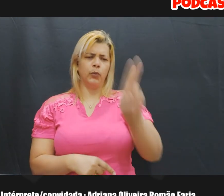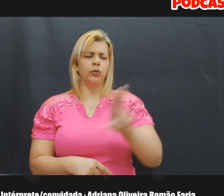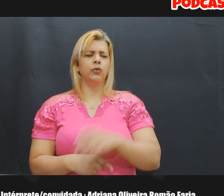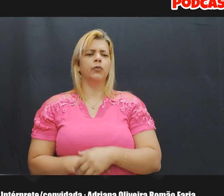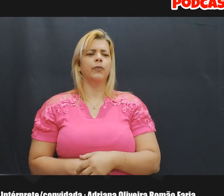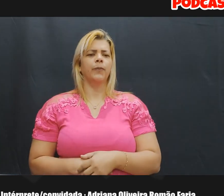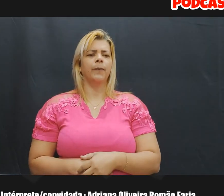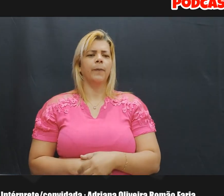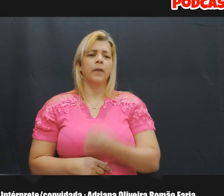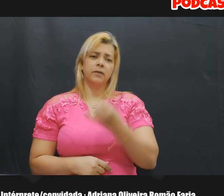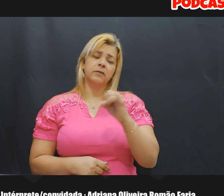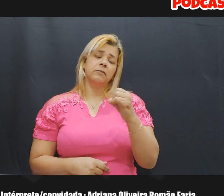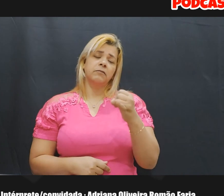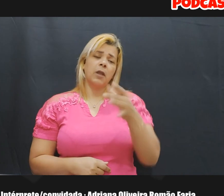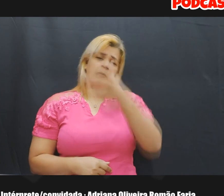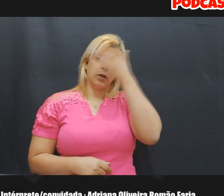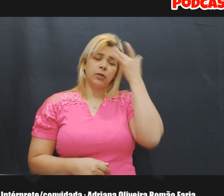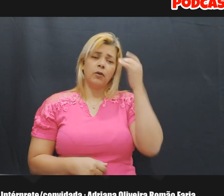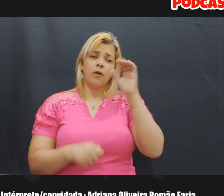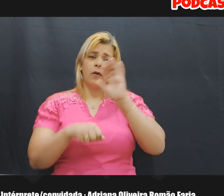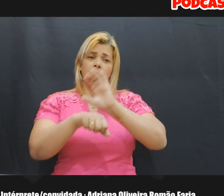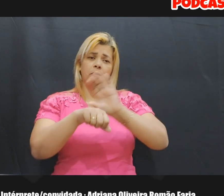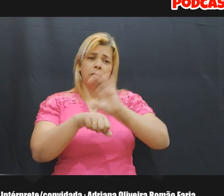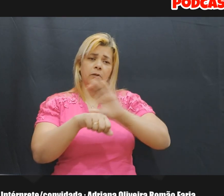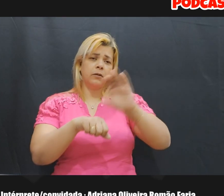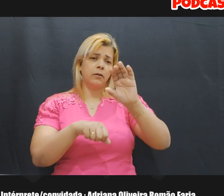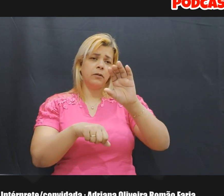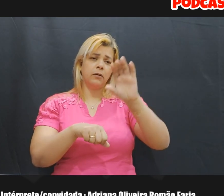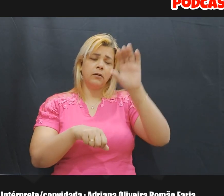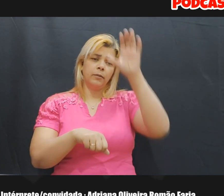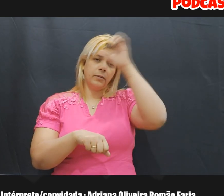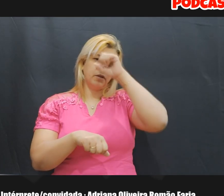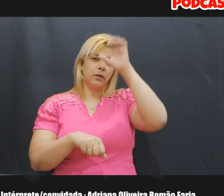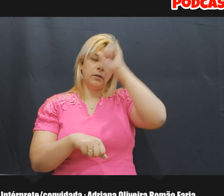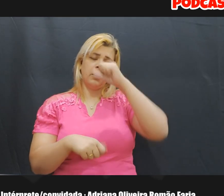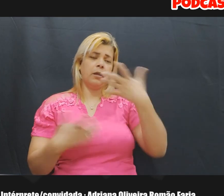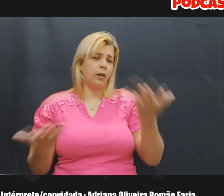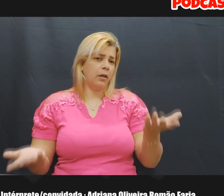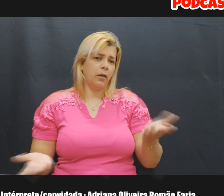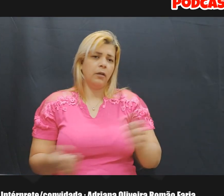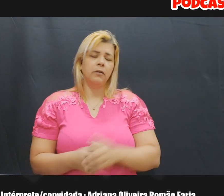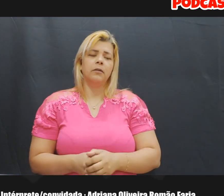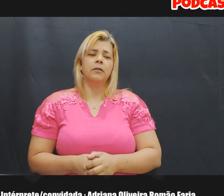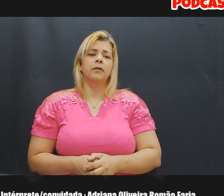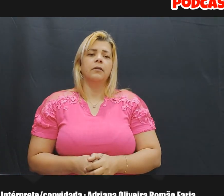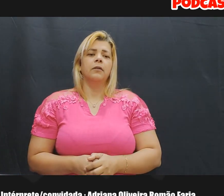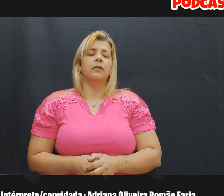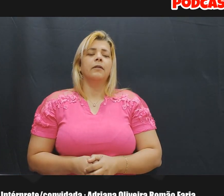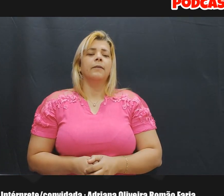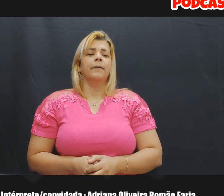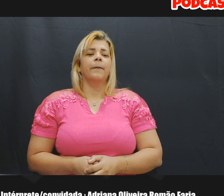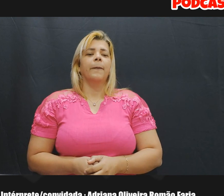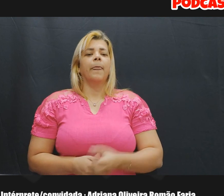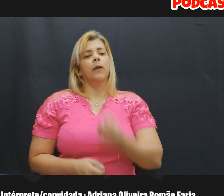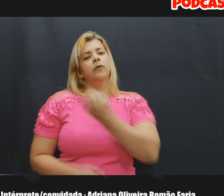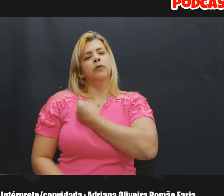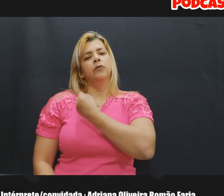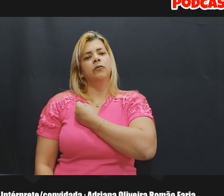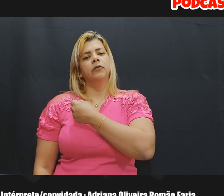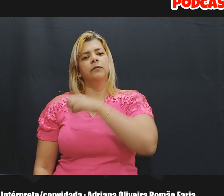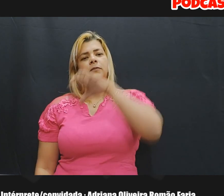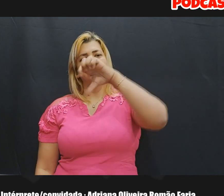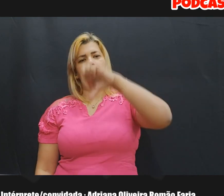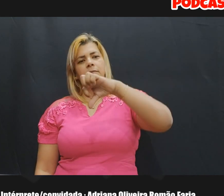então se alguém se interessar em querer saber alguma coisa, ou até mesmo sobre as aulas, o meu número